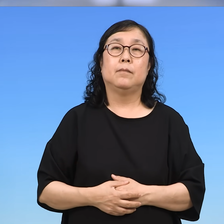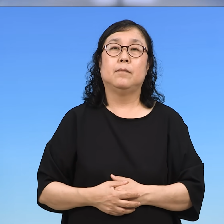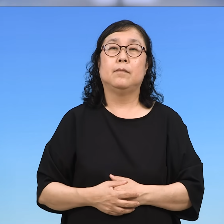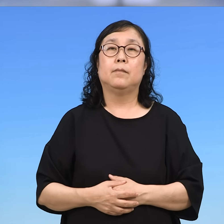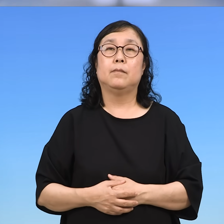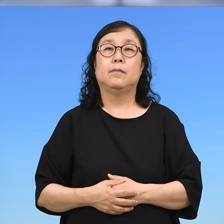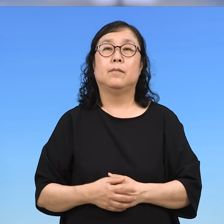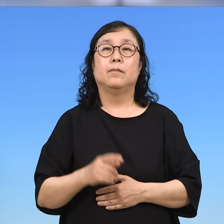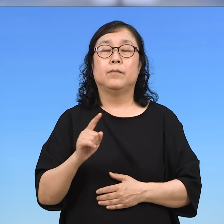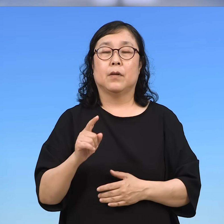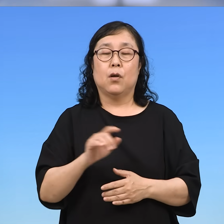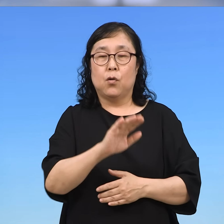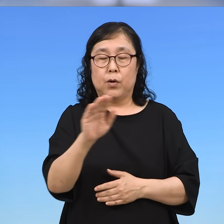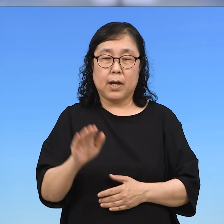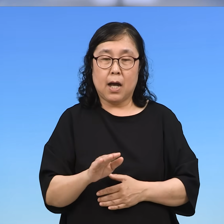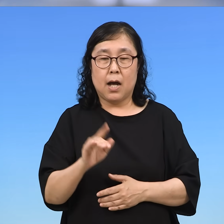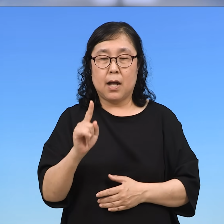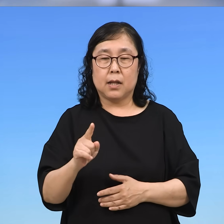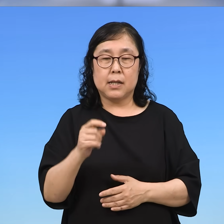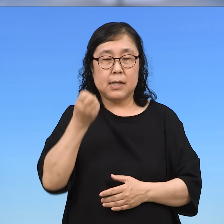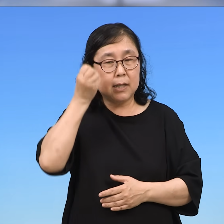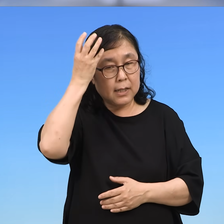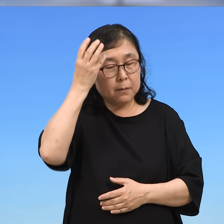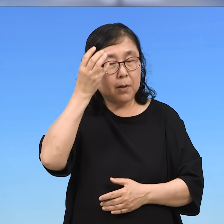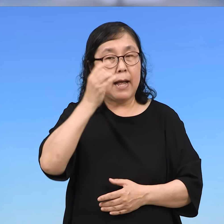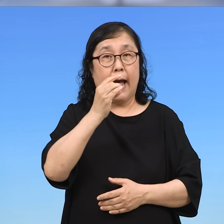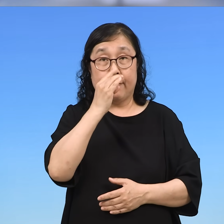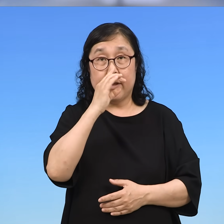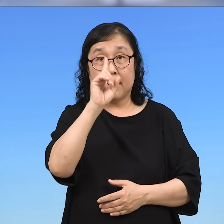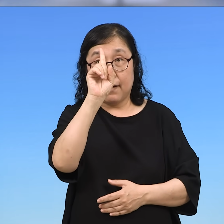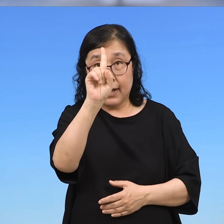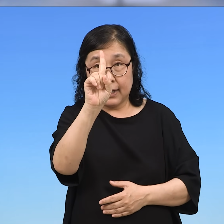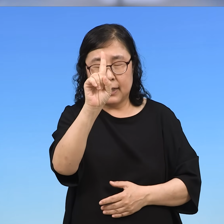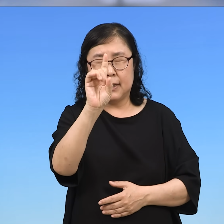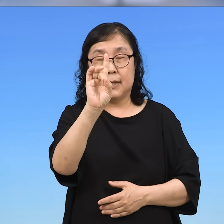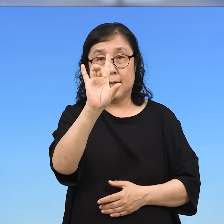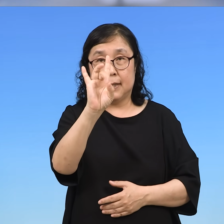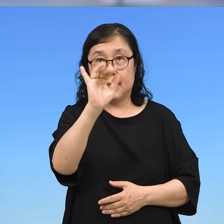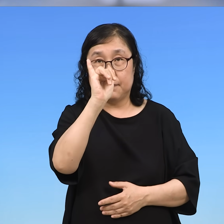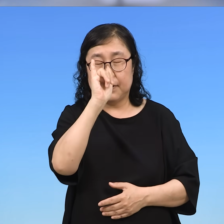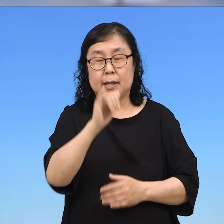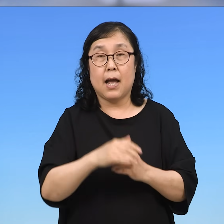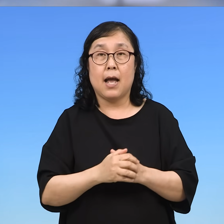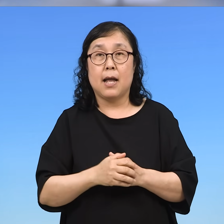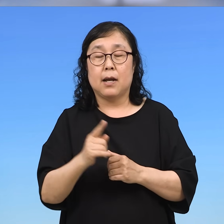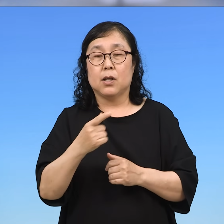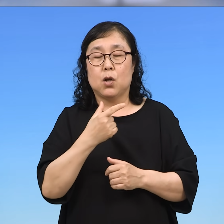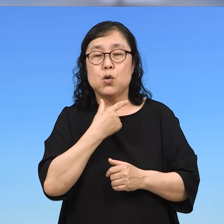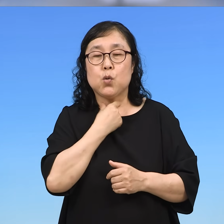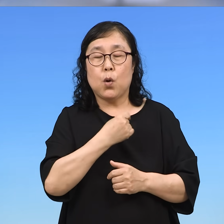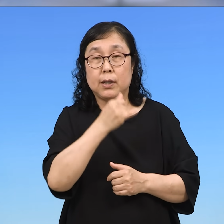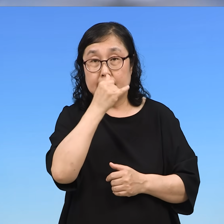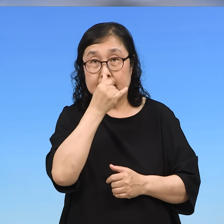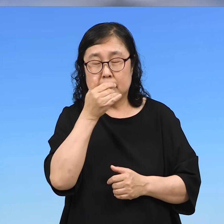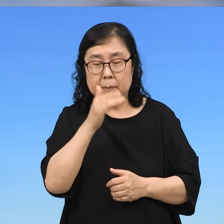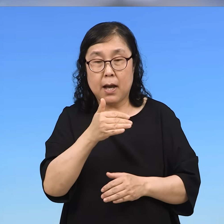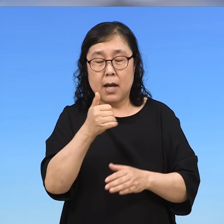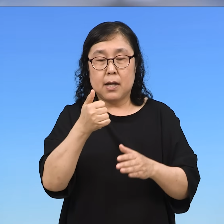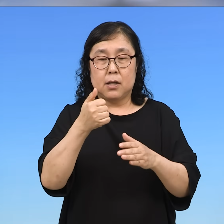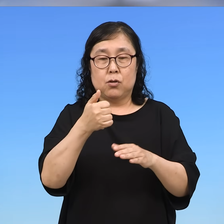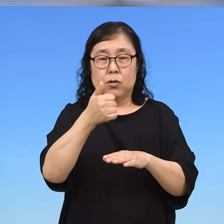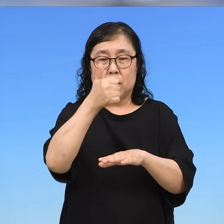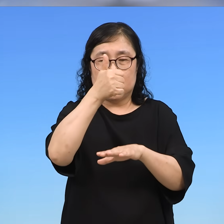근데 여러분 여기서 한 가지 중요한 거, 이 놓치면 이거 큰일 나는 한 가지가 있습니다. 제가 이런 그 소원을 갖고 있다